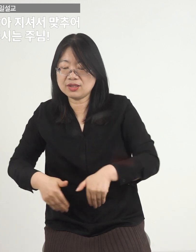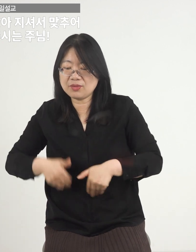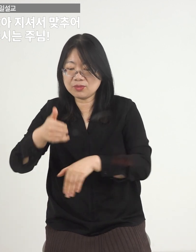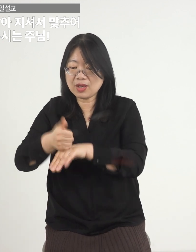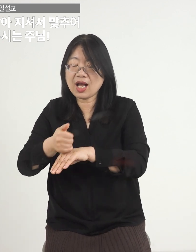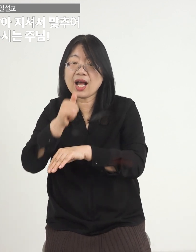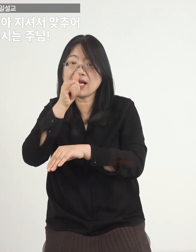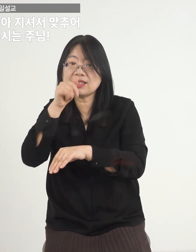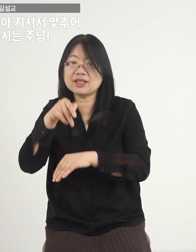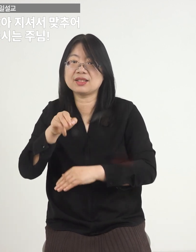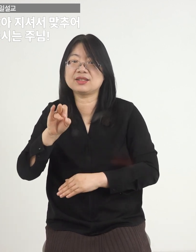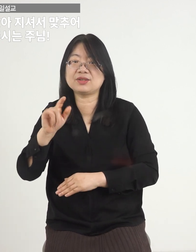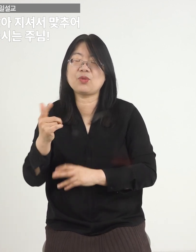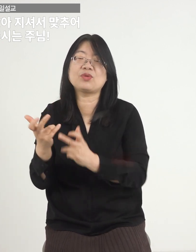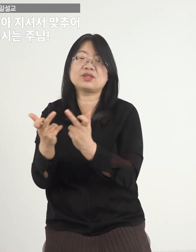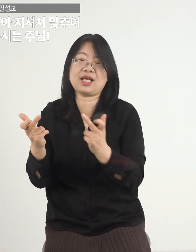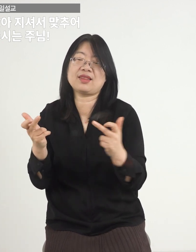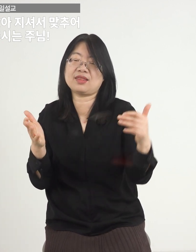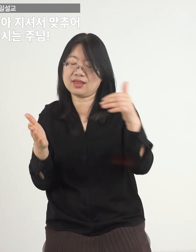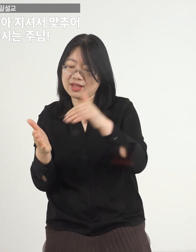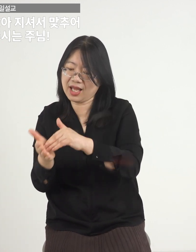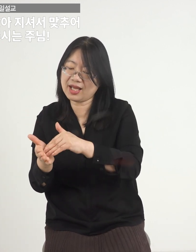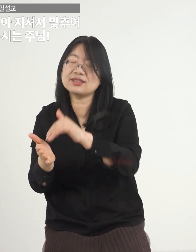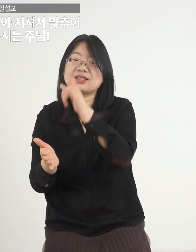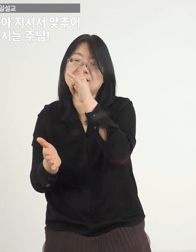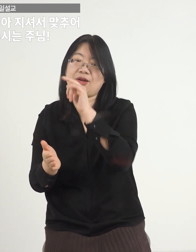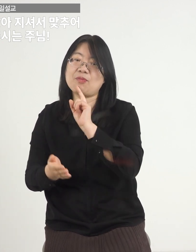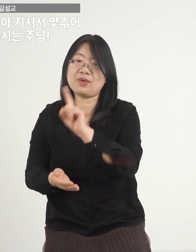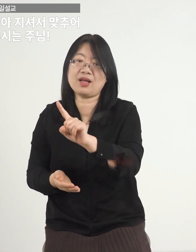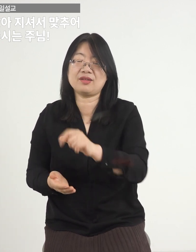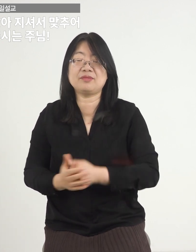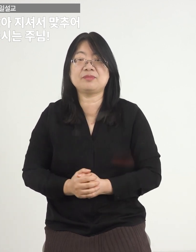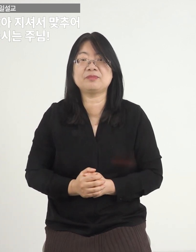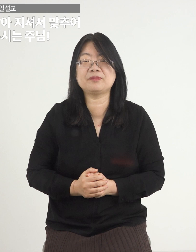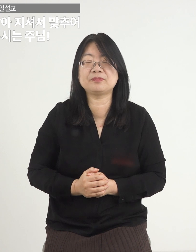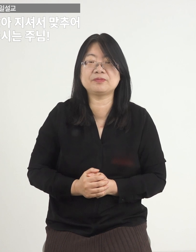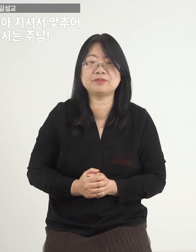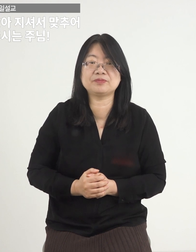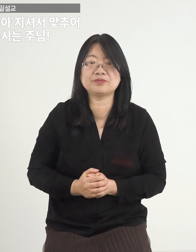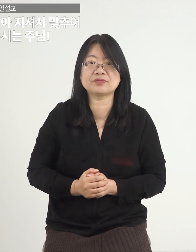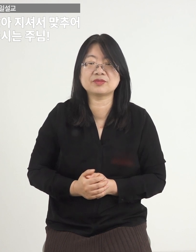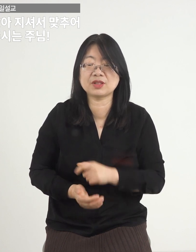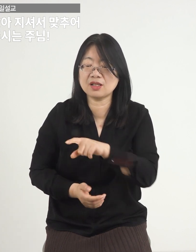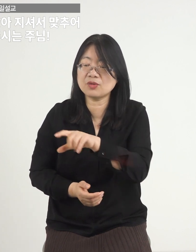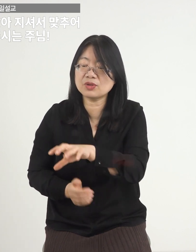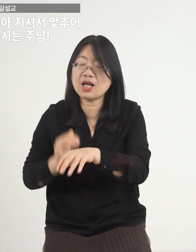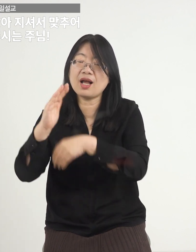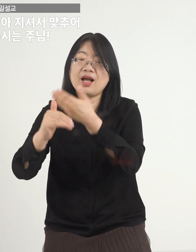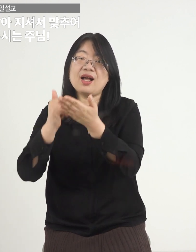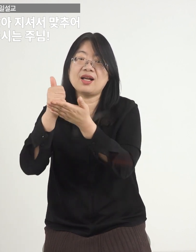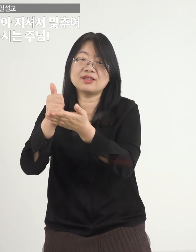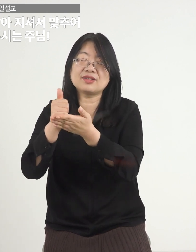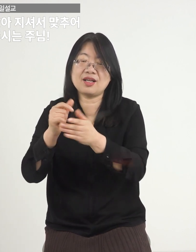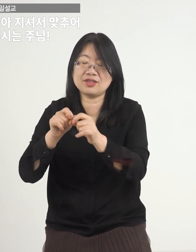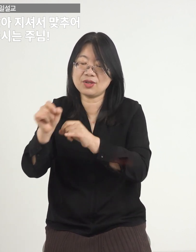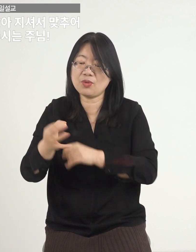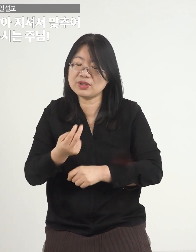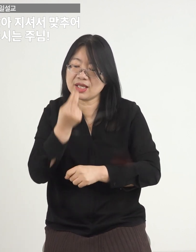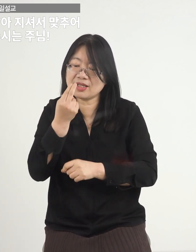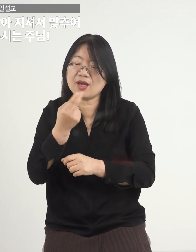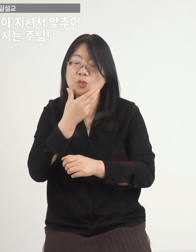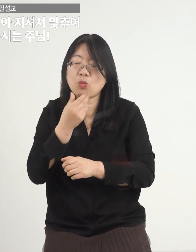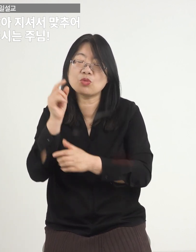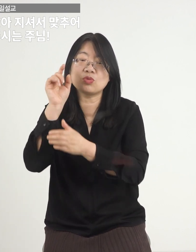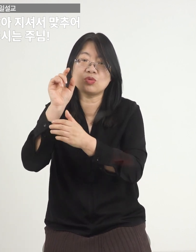끝에 있는 시온산까지 흐른다고 되어 있습니다. 그런데 거기서 하나님께서 영생의 복을